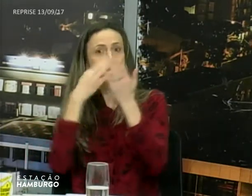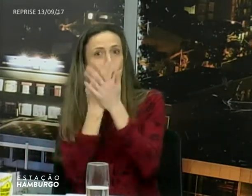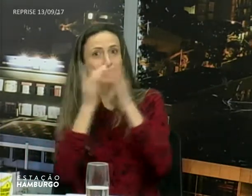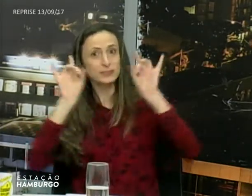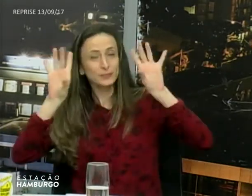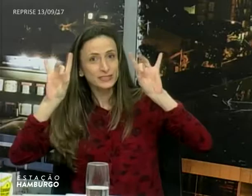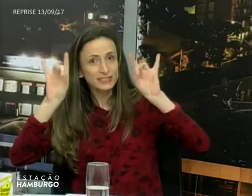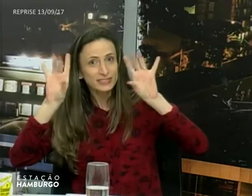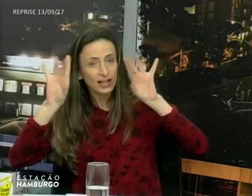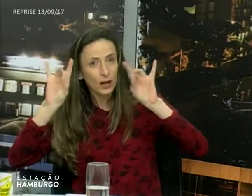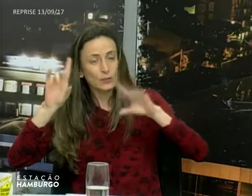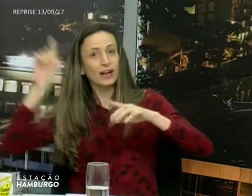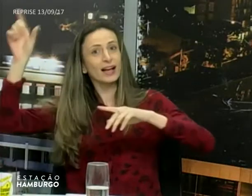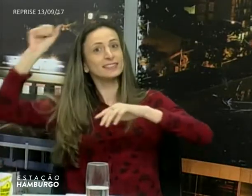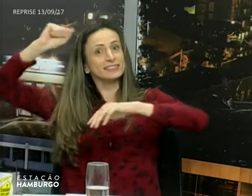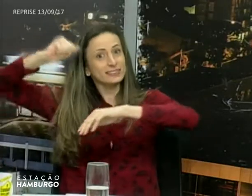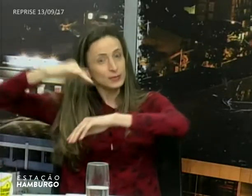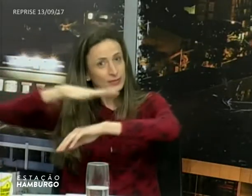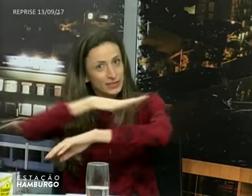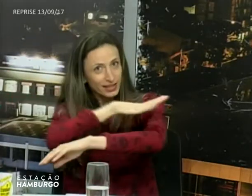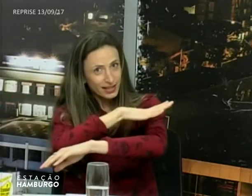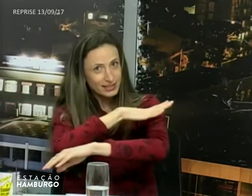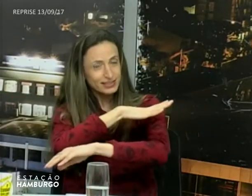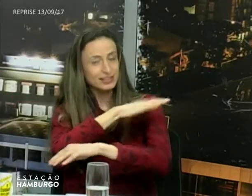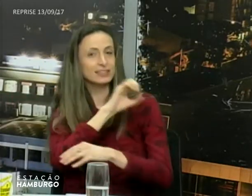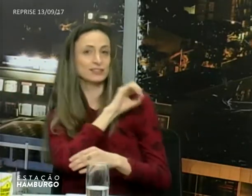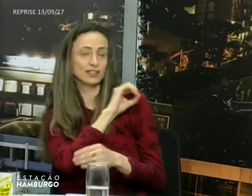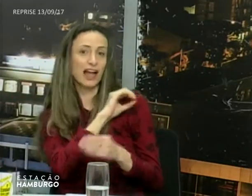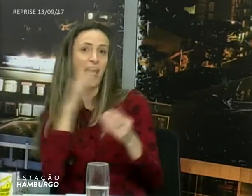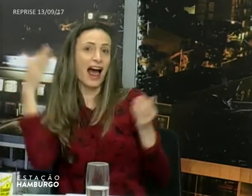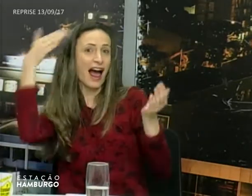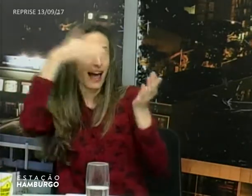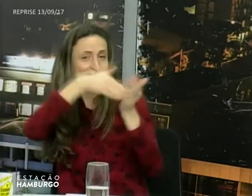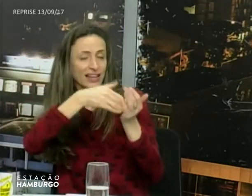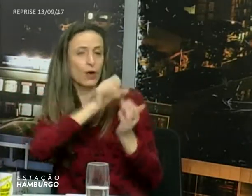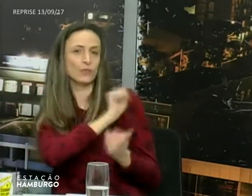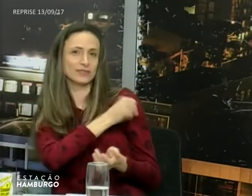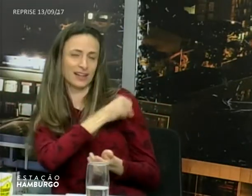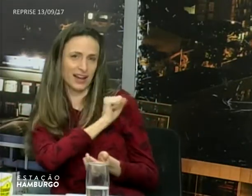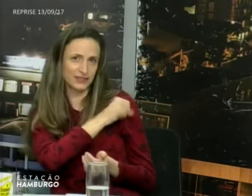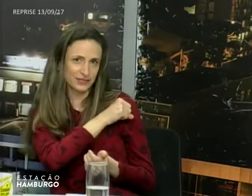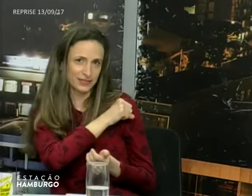Eu estudei em escola especial na cidade de Sapiranga até o 8º ano.